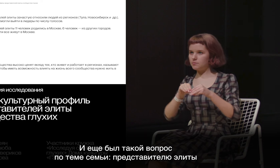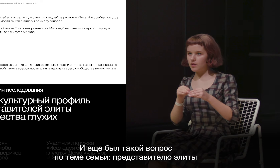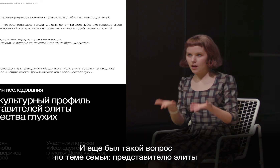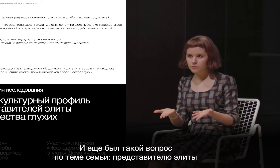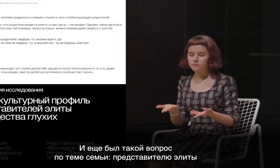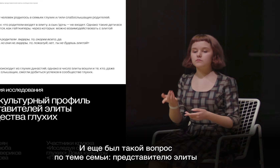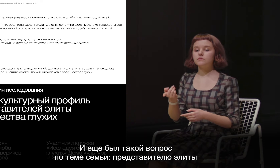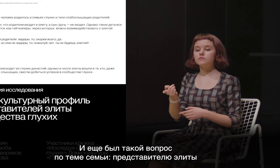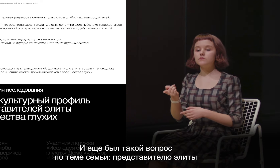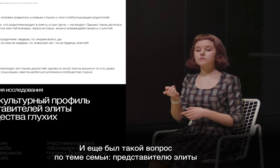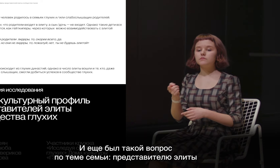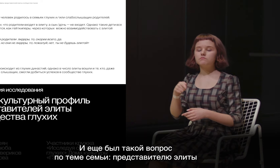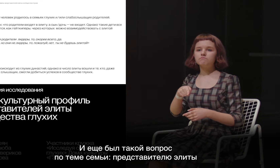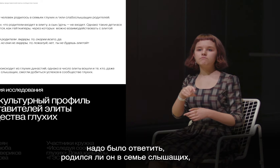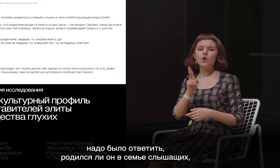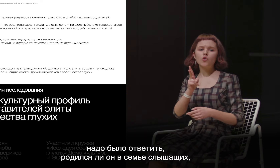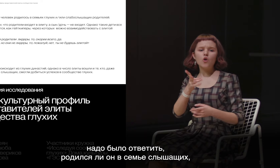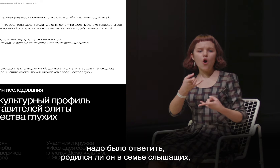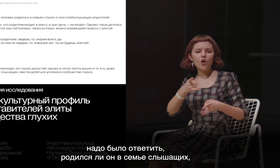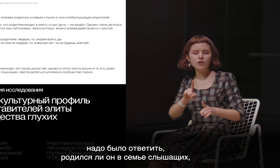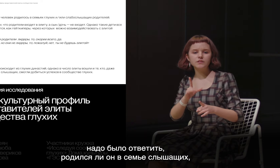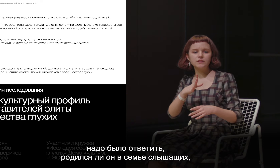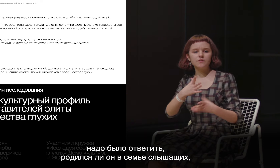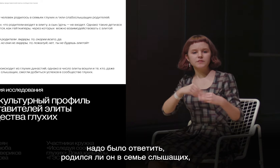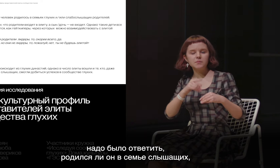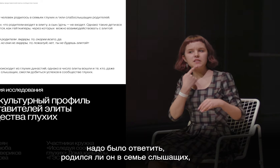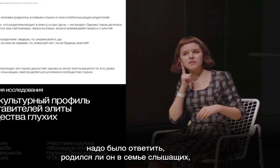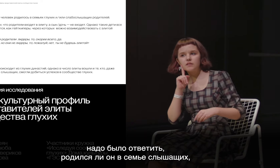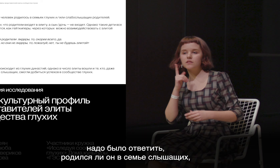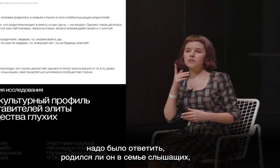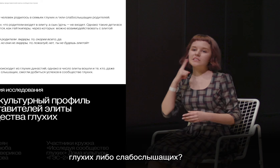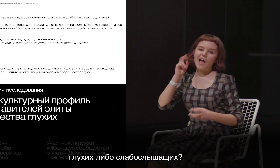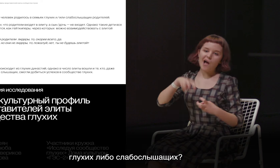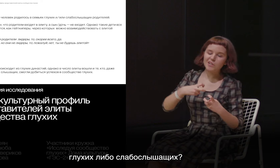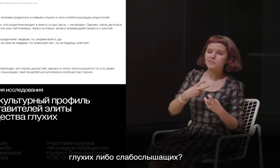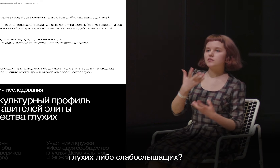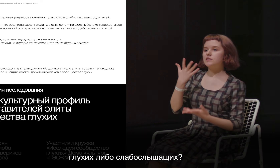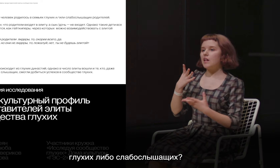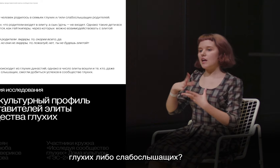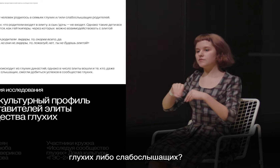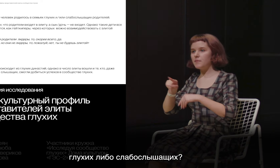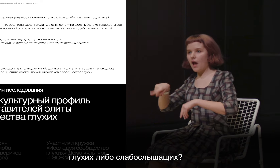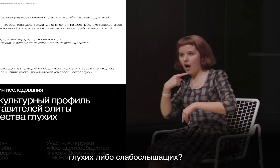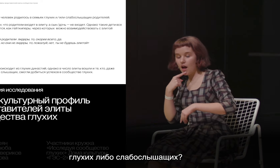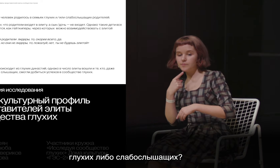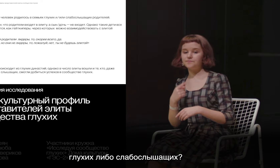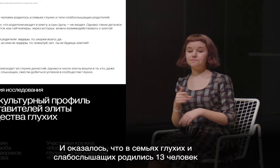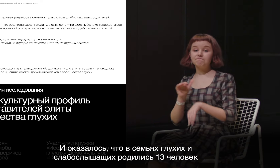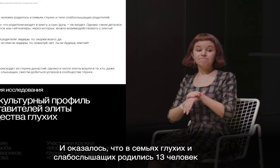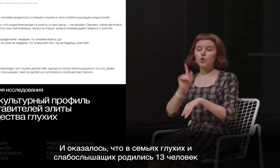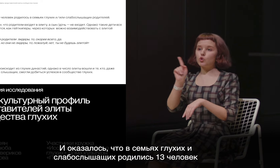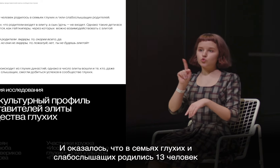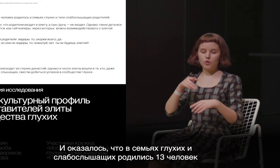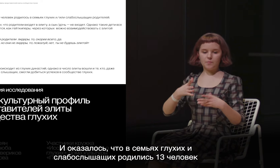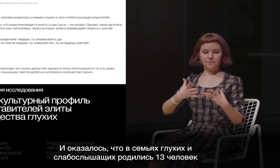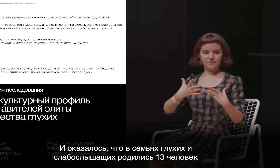вопрос, вопрос связан с семьей. Кто родился в семье слышащих, либо слабослышащих, либо в семье слышащих. И по